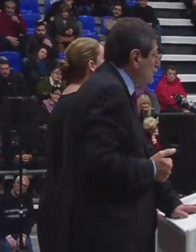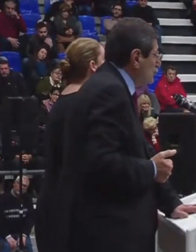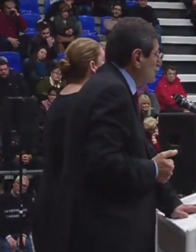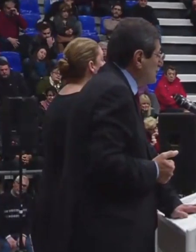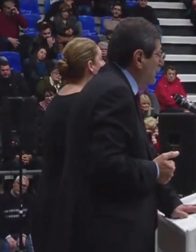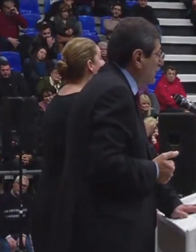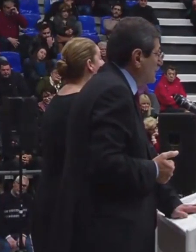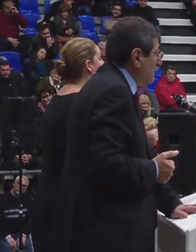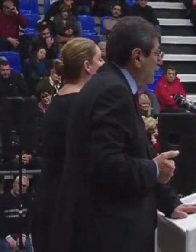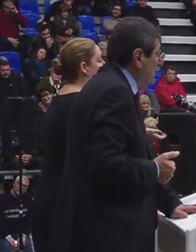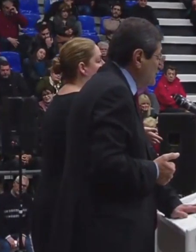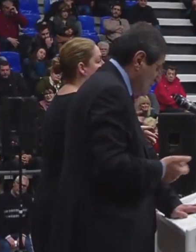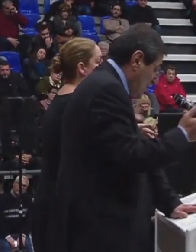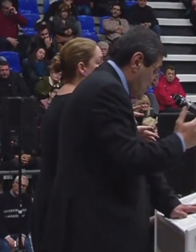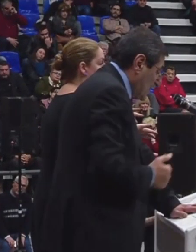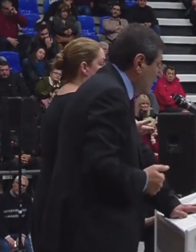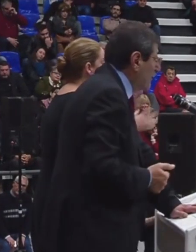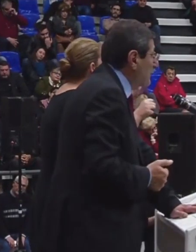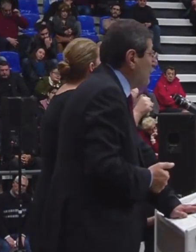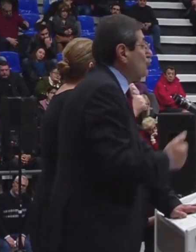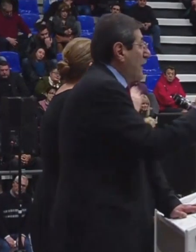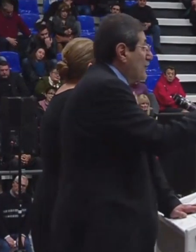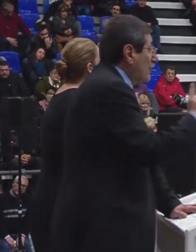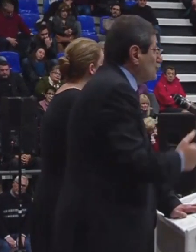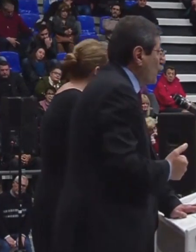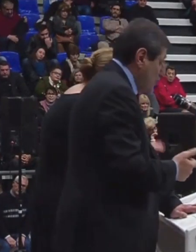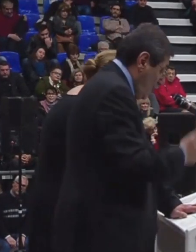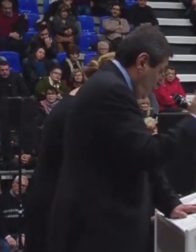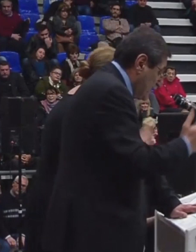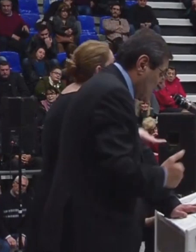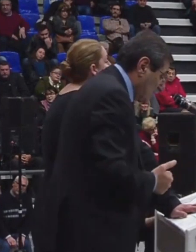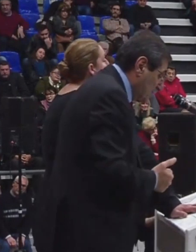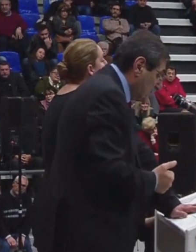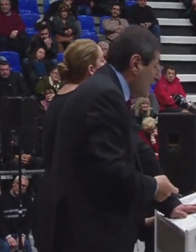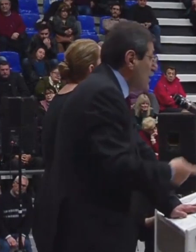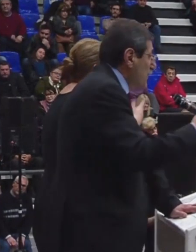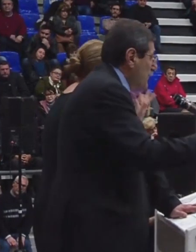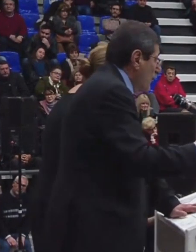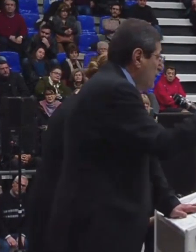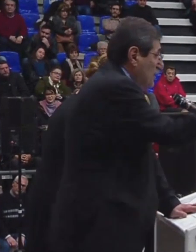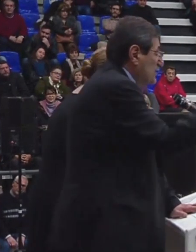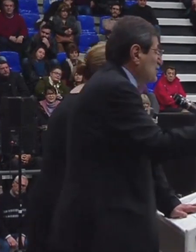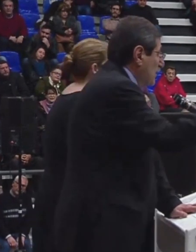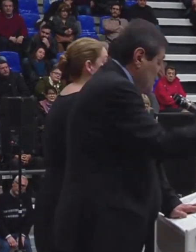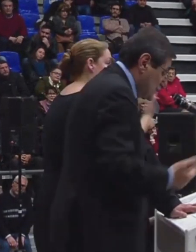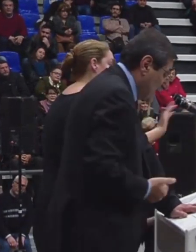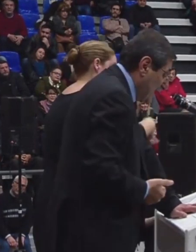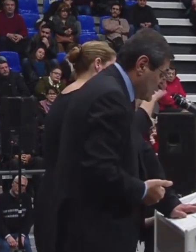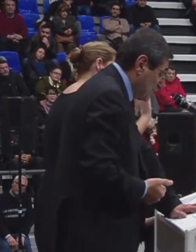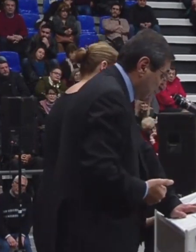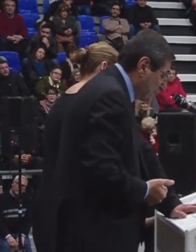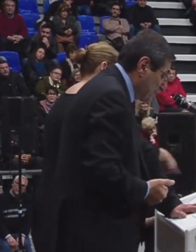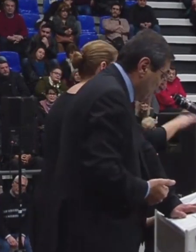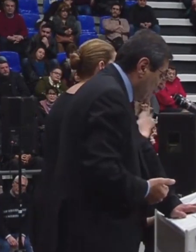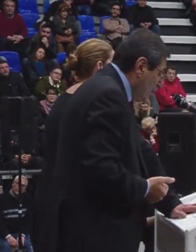αθλητικό κέντρο στις σταφιδικές αποθήκες θα γίνει. Το παλιό νοσοκομείο θα γίνει. Η βιβλιοθήκη έχει ξεκινήσει, θα